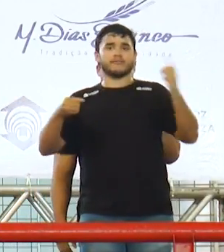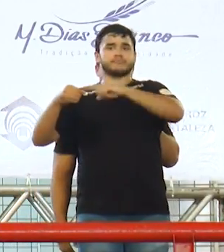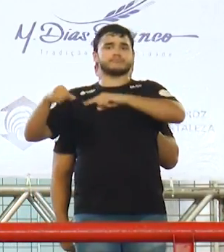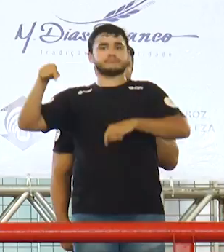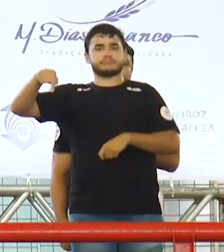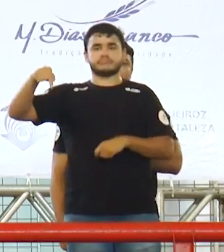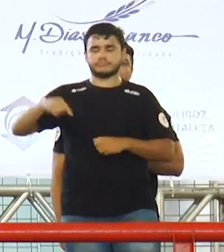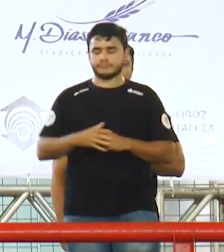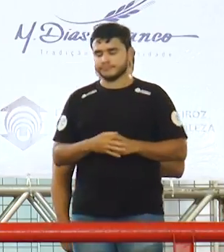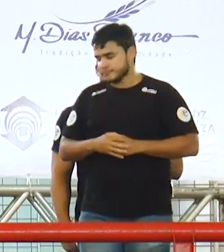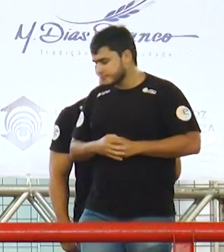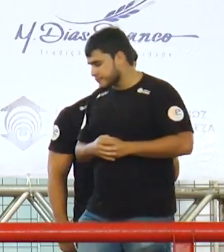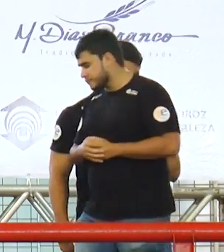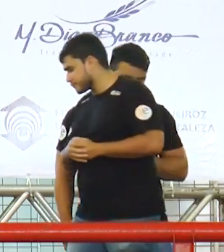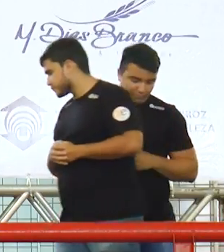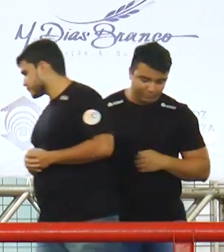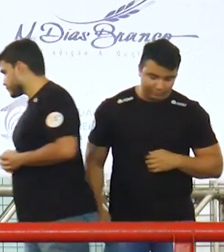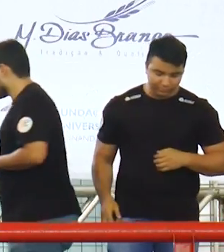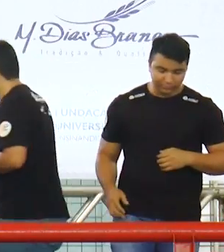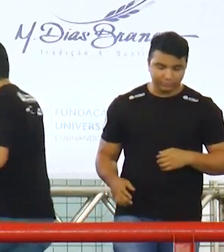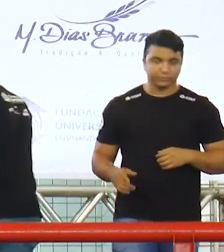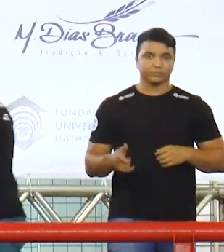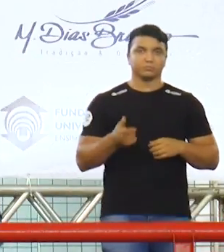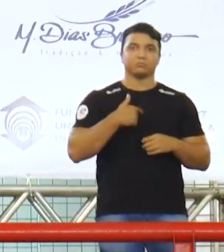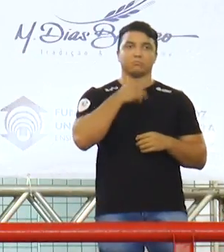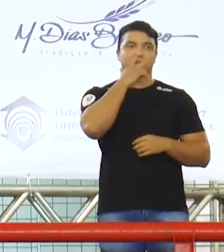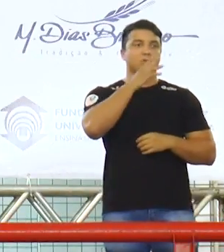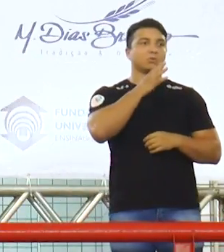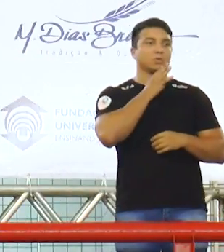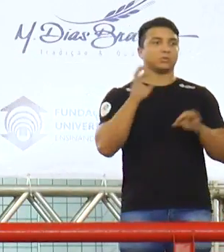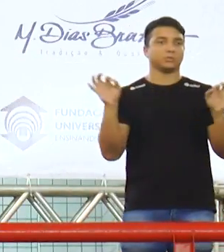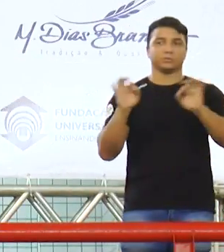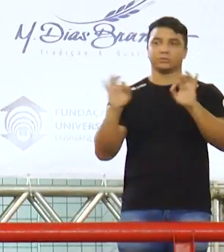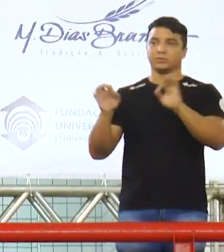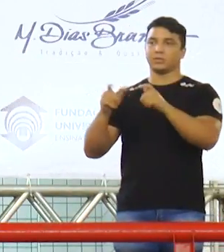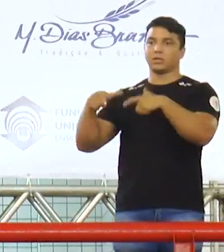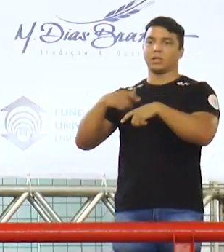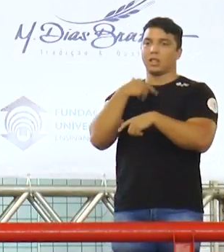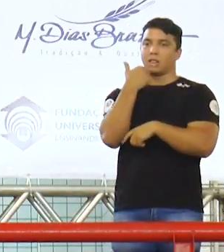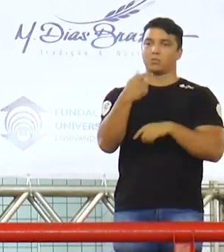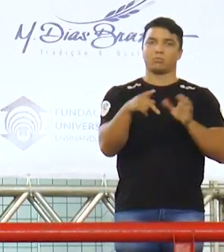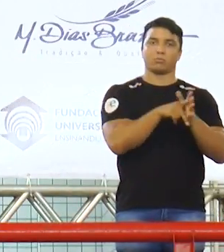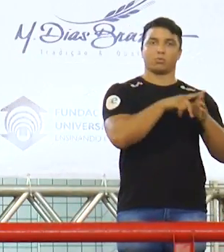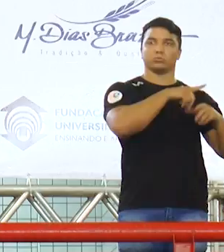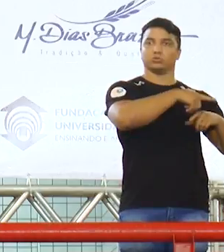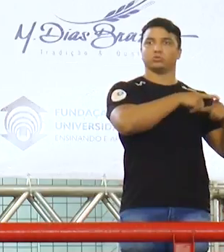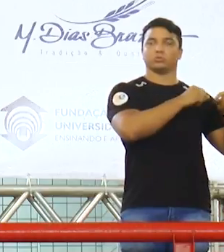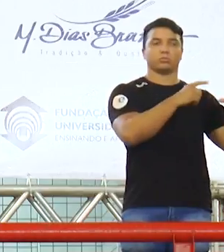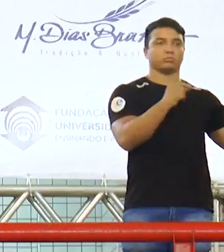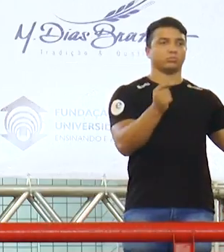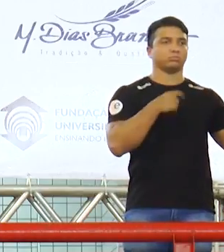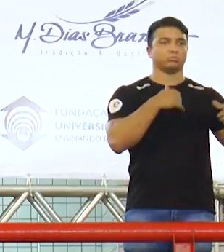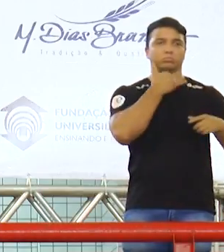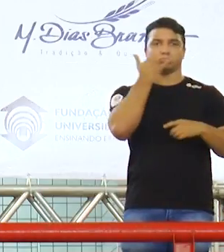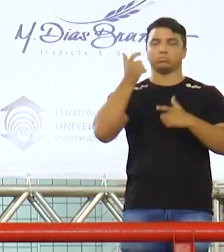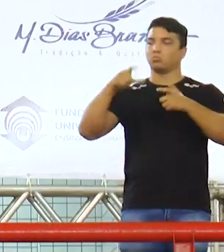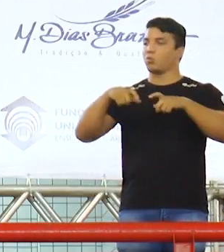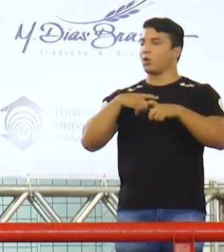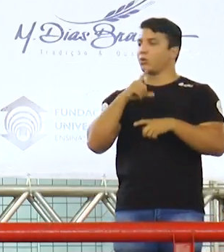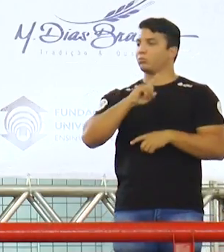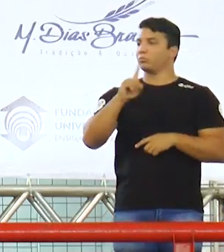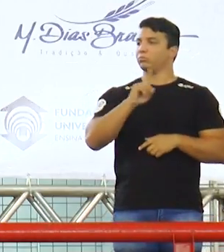certamente você pode até nem reconhecer nada da língua japonesa. Não depende de onde você